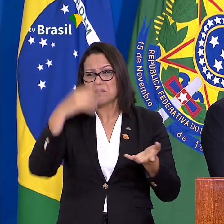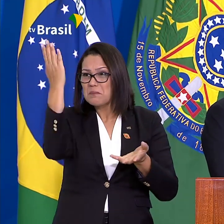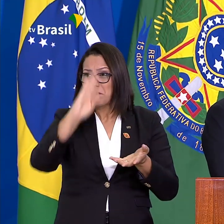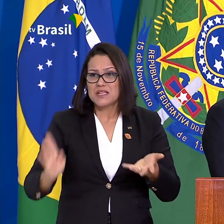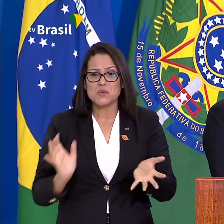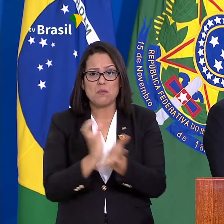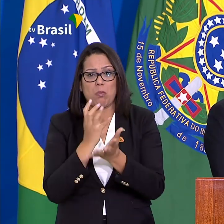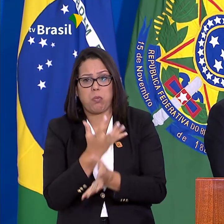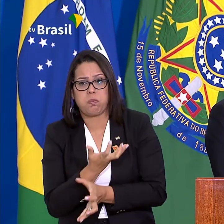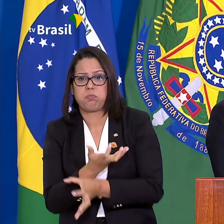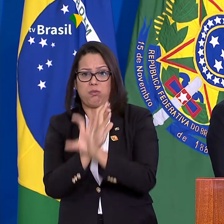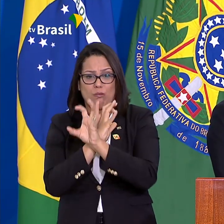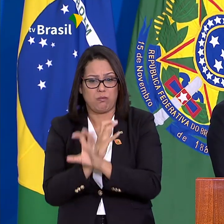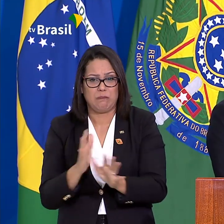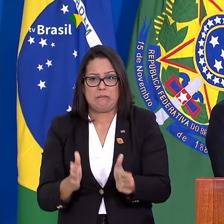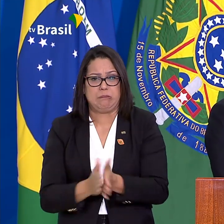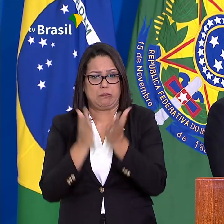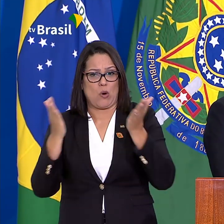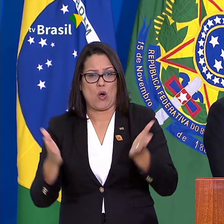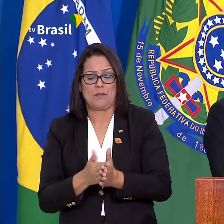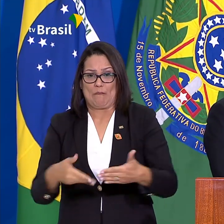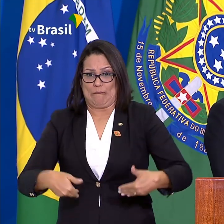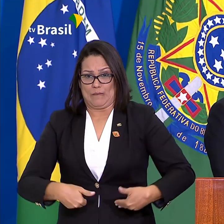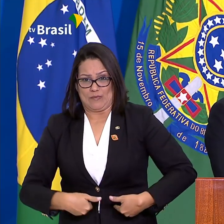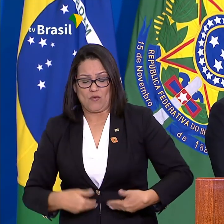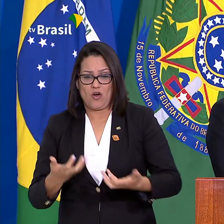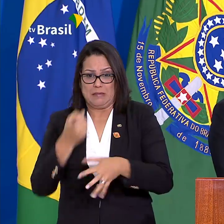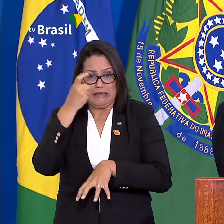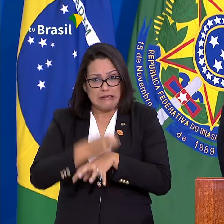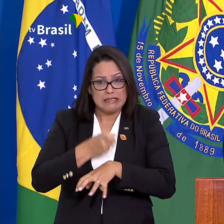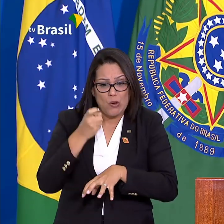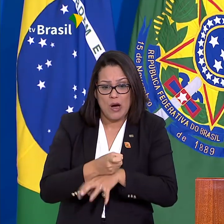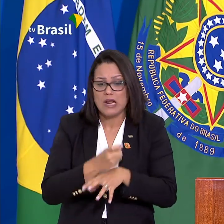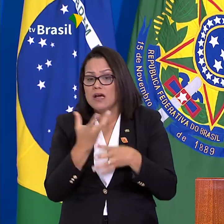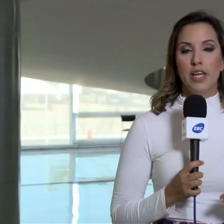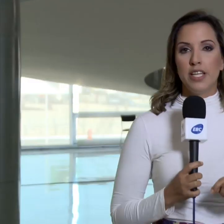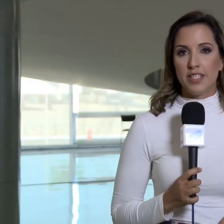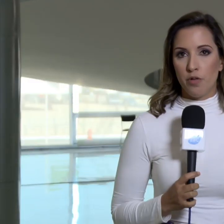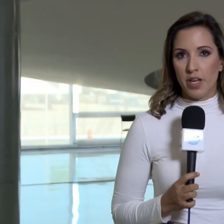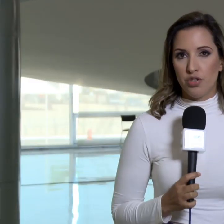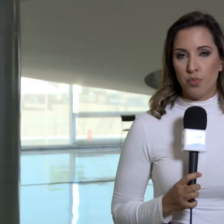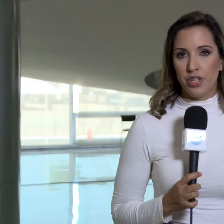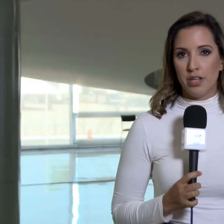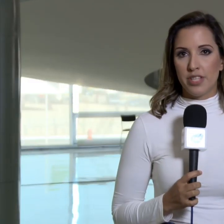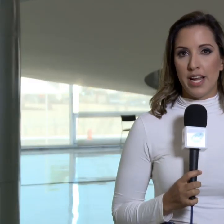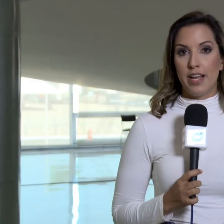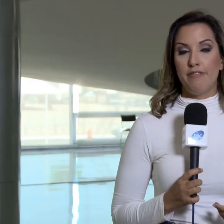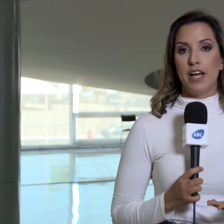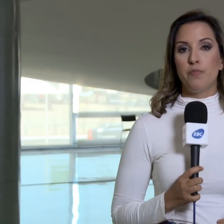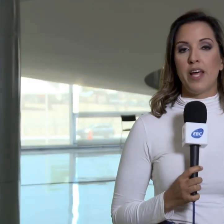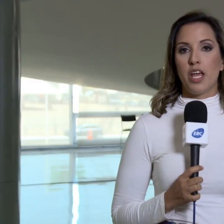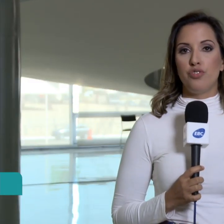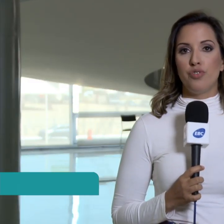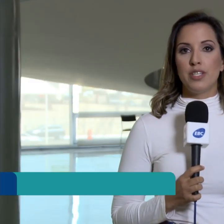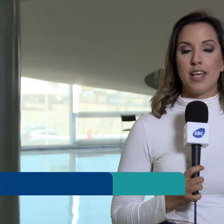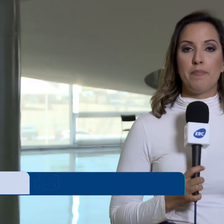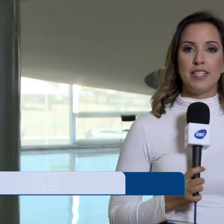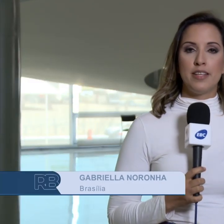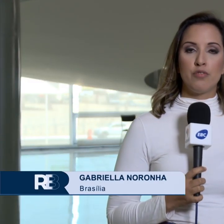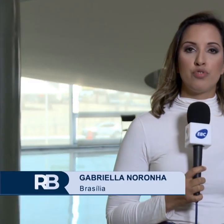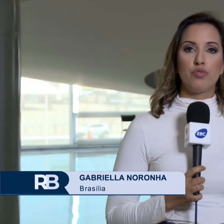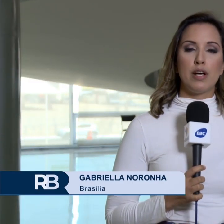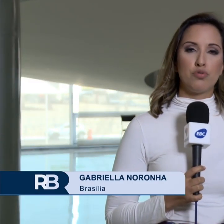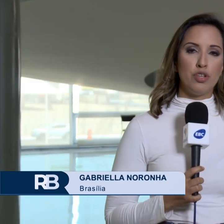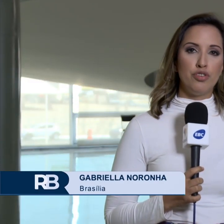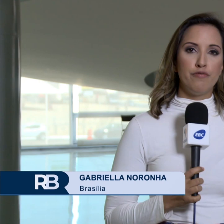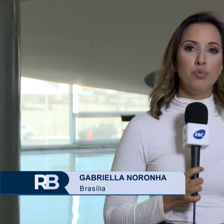e da pobreza, da ignorância, obviamente, é o conhecimento. Inicialmente, o modelo será levado para regiões que